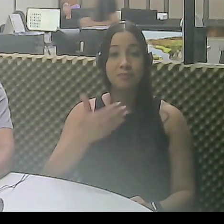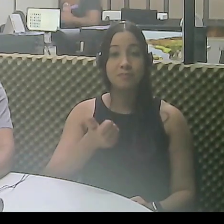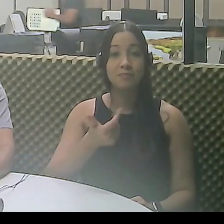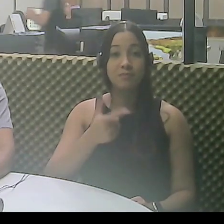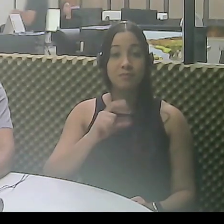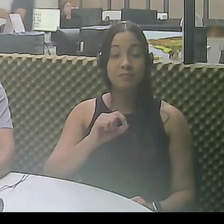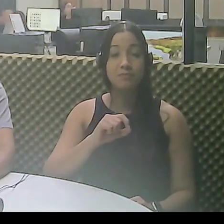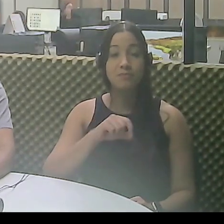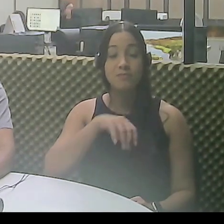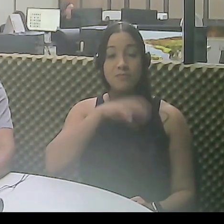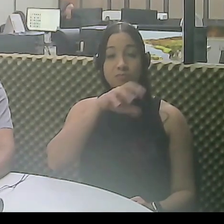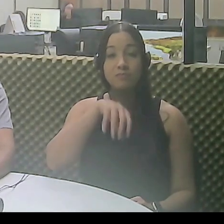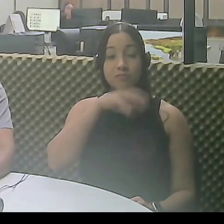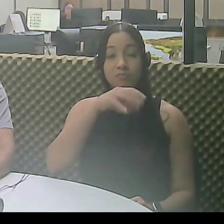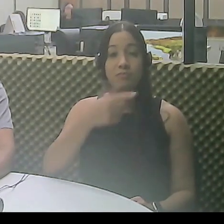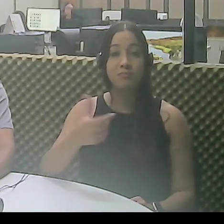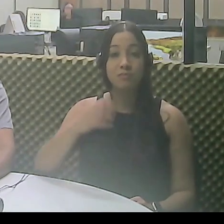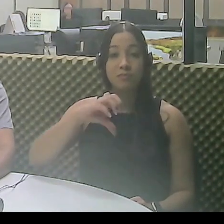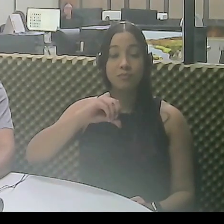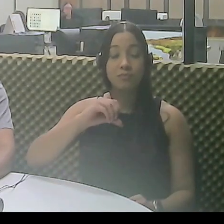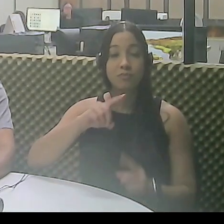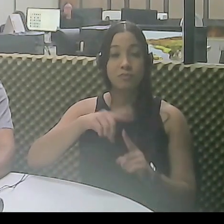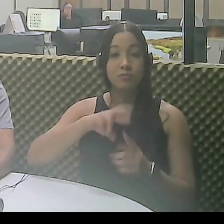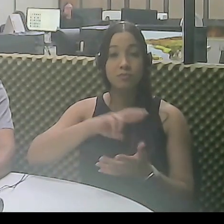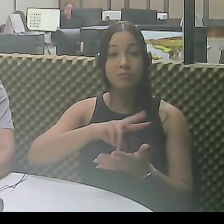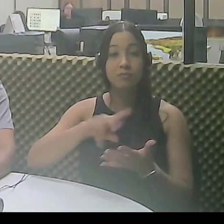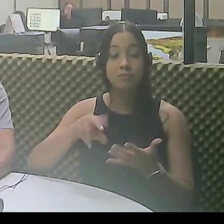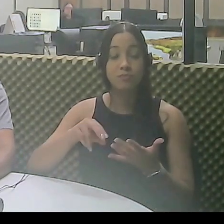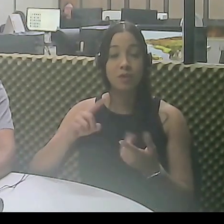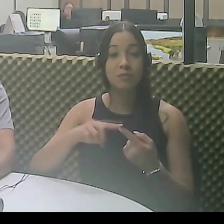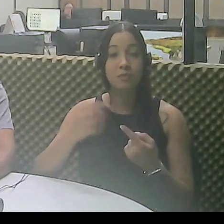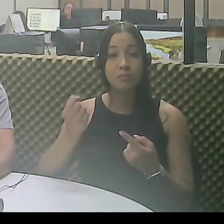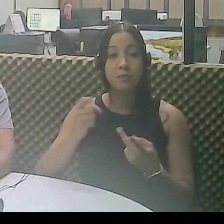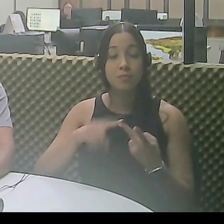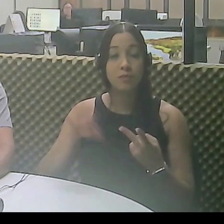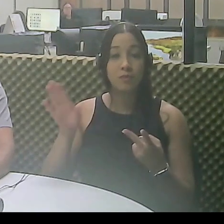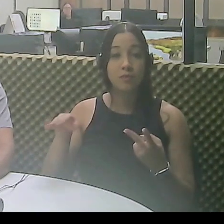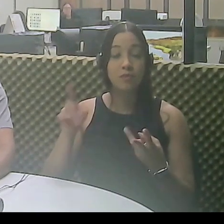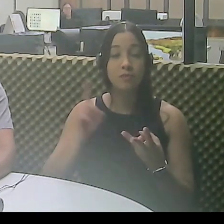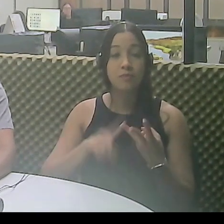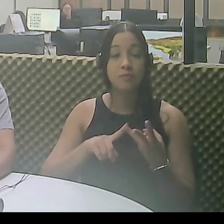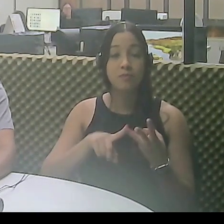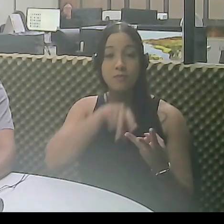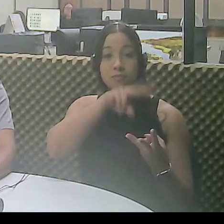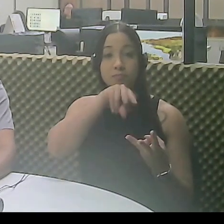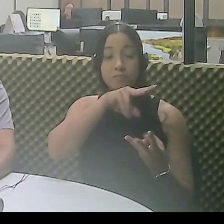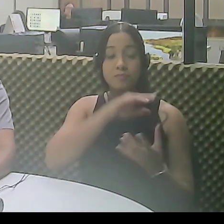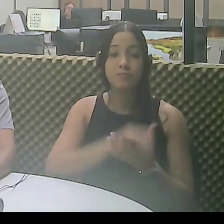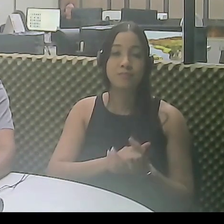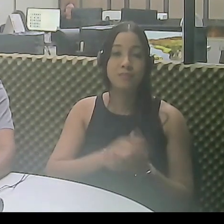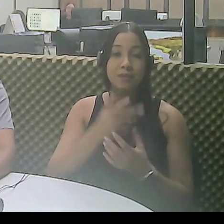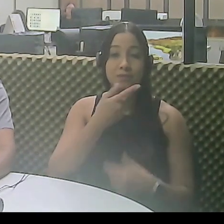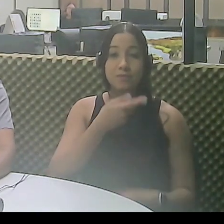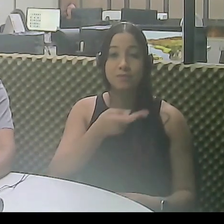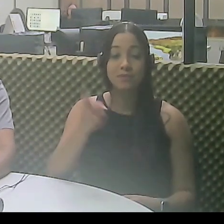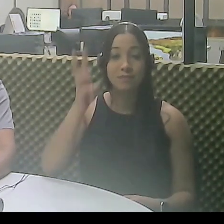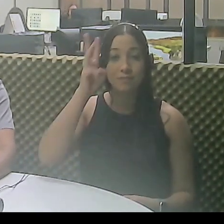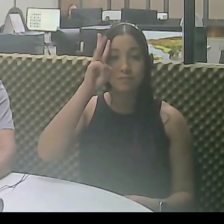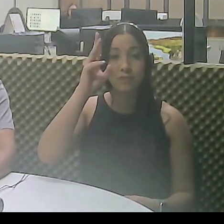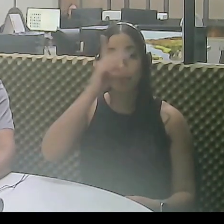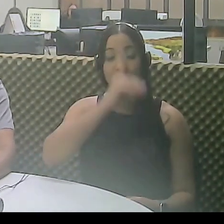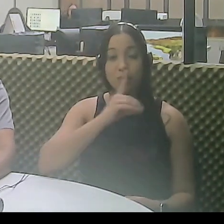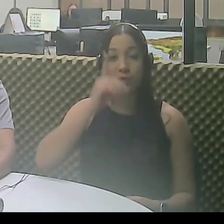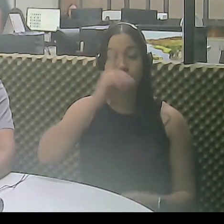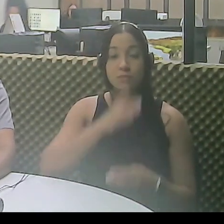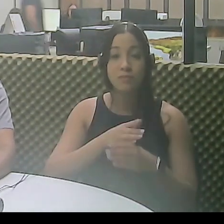120 animais de 29 espécies, entre mamíferos, aves e répteis. A visitação ocorre de terça a domingo,